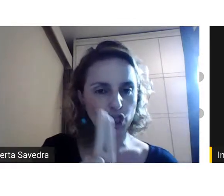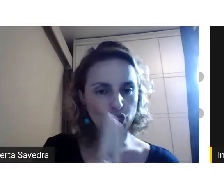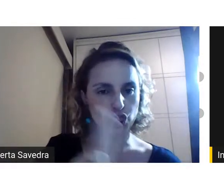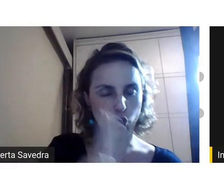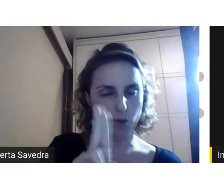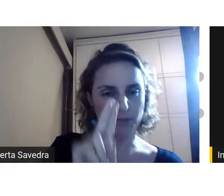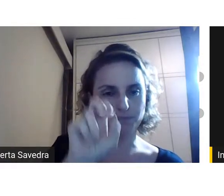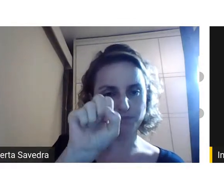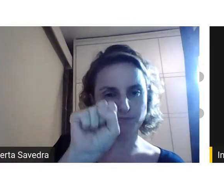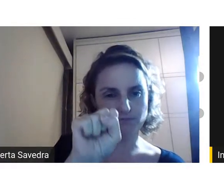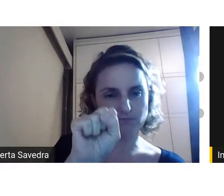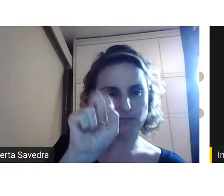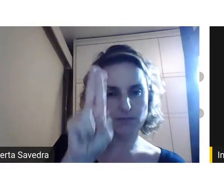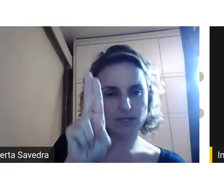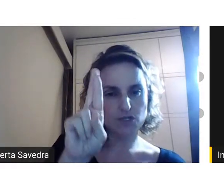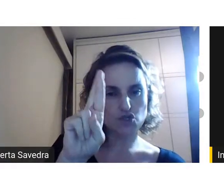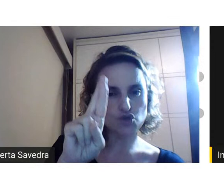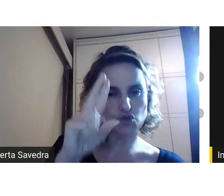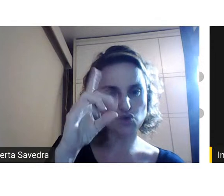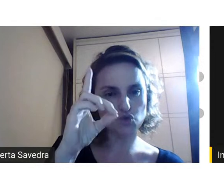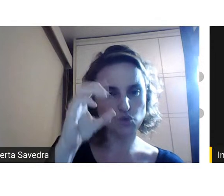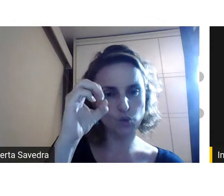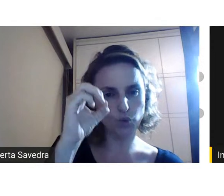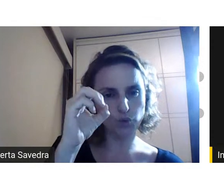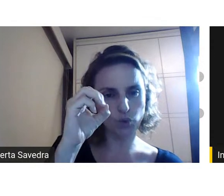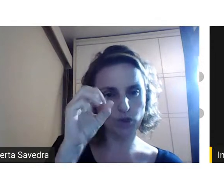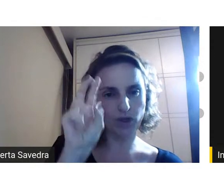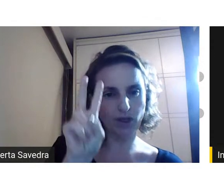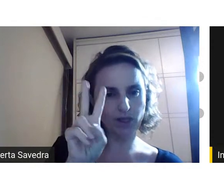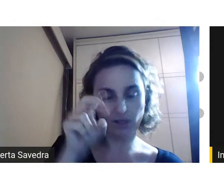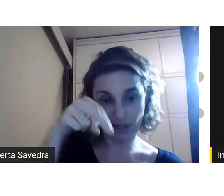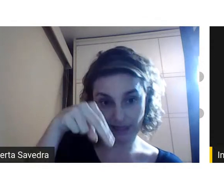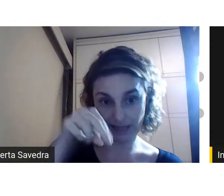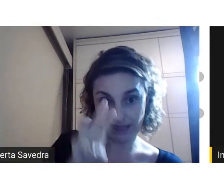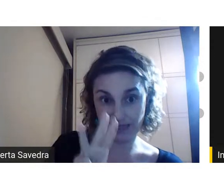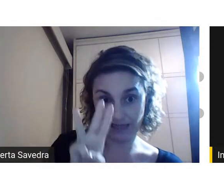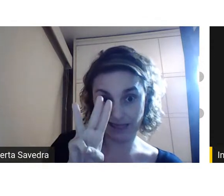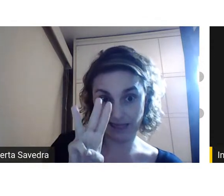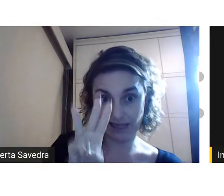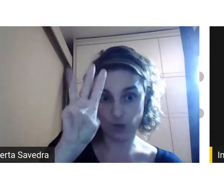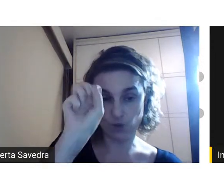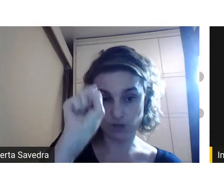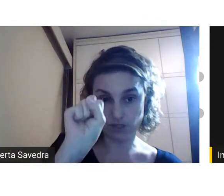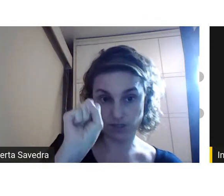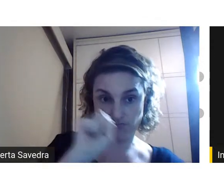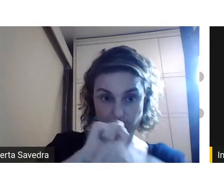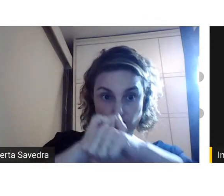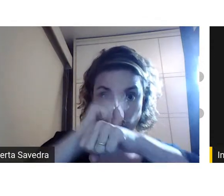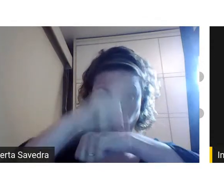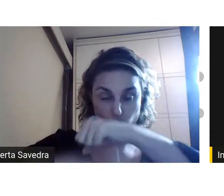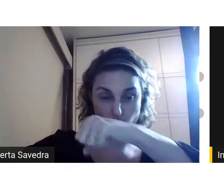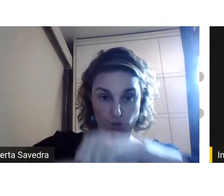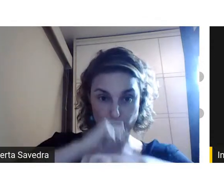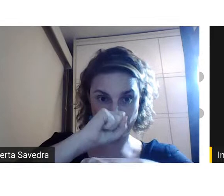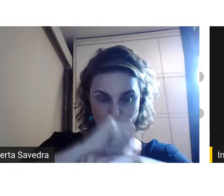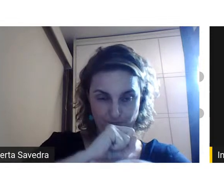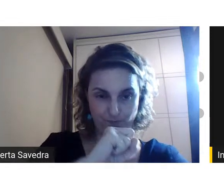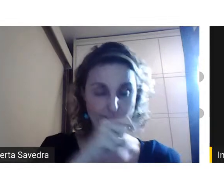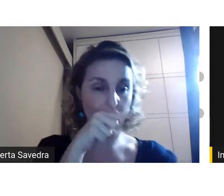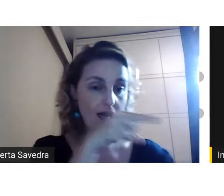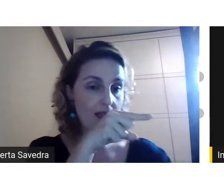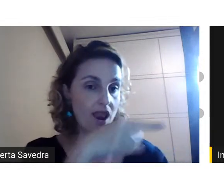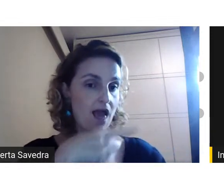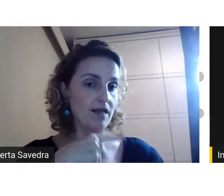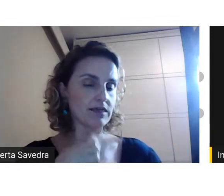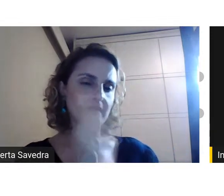já tivemos oportunidade de criar uma plataforma no Facebook e se chamava surdo News